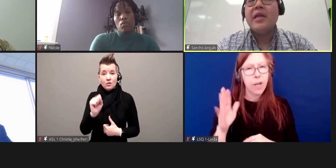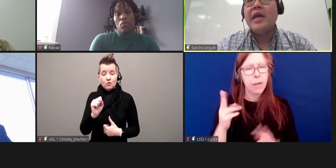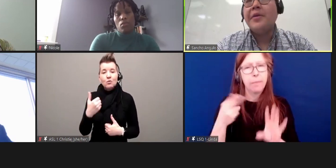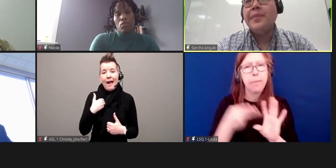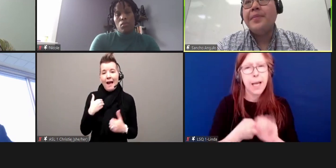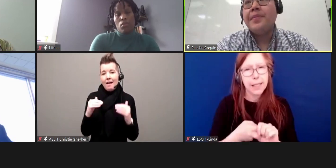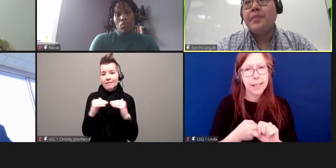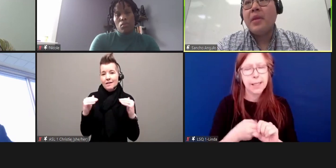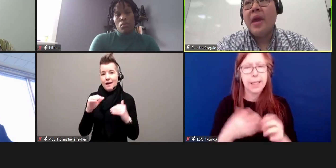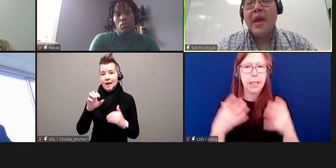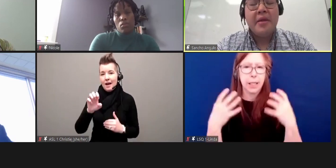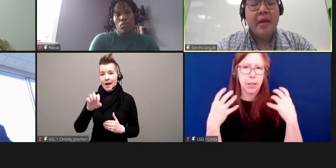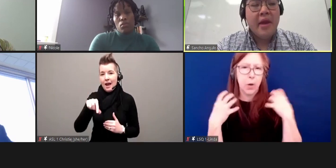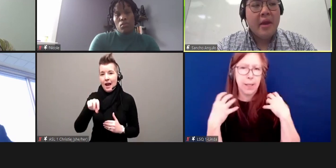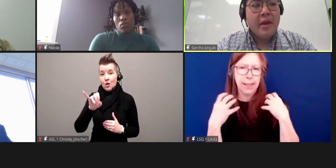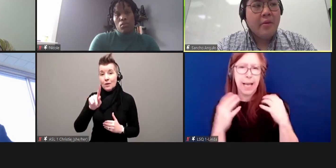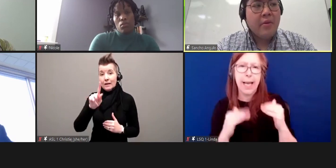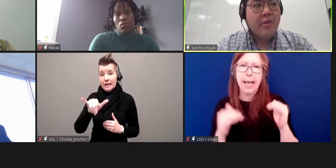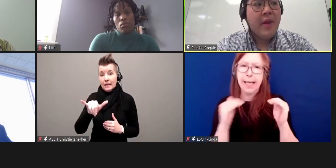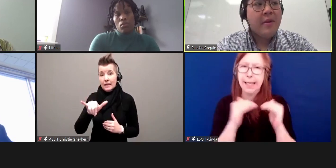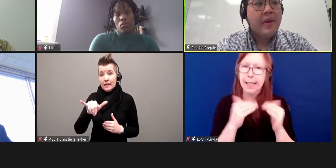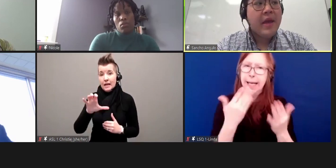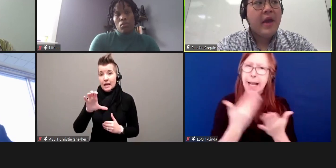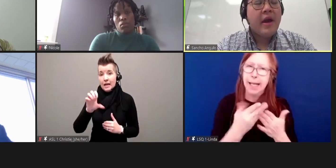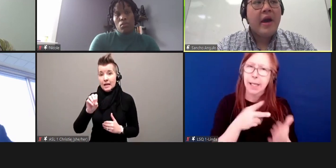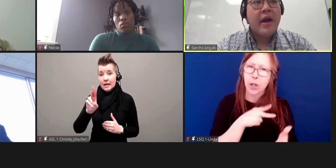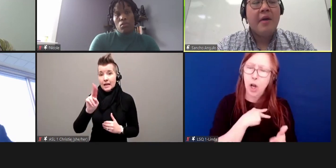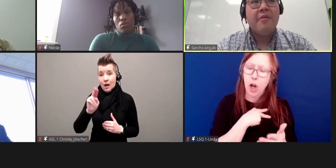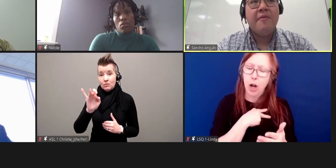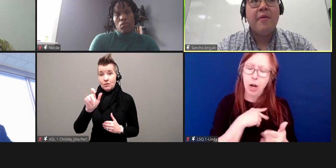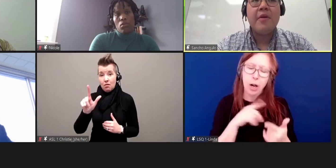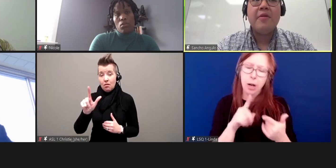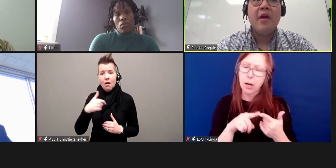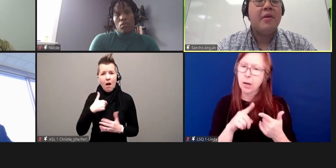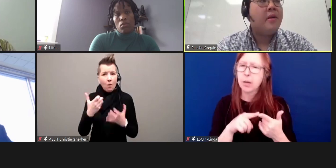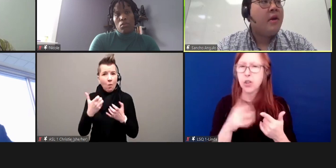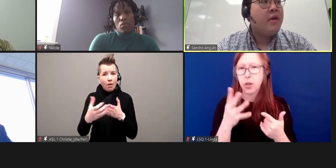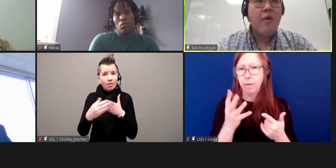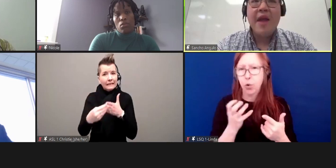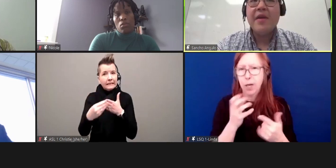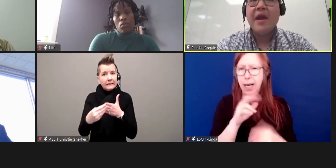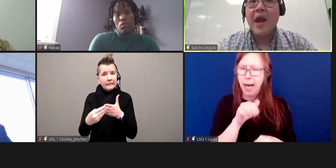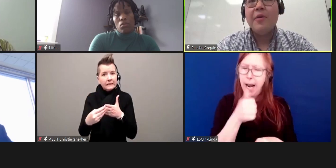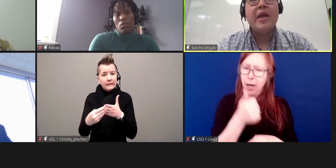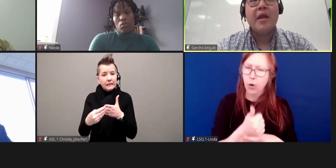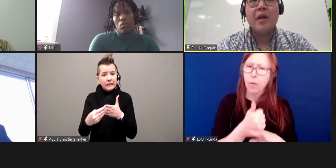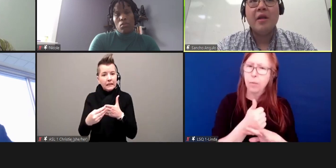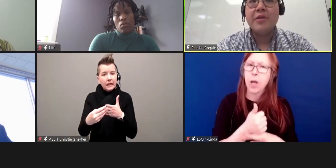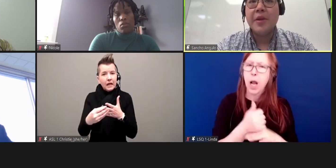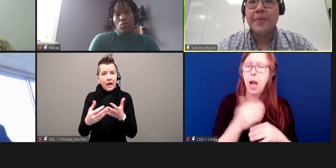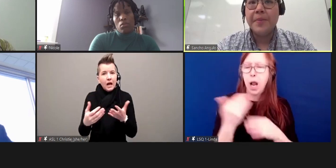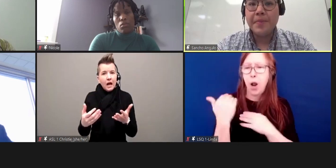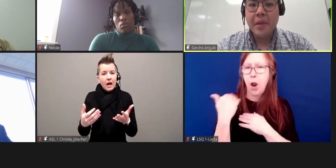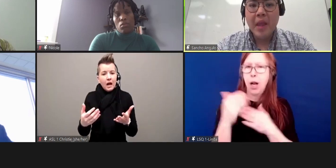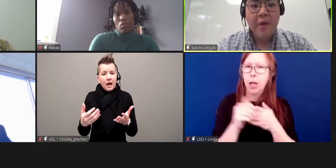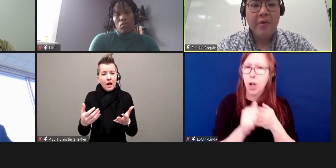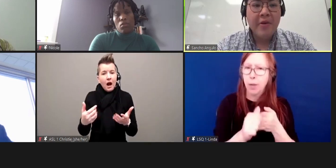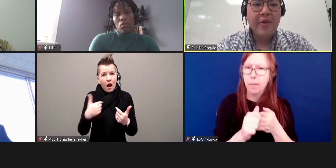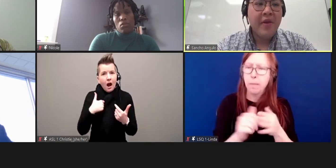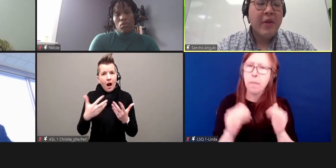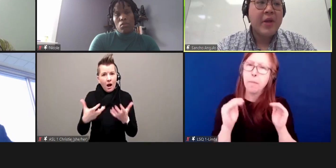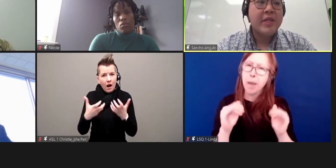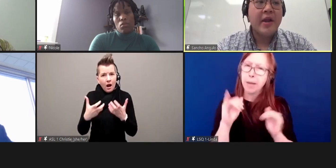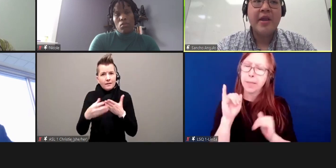avoir fait partie du conseil de l'équité de mon école, avoir voulu entreprendre un rôle de leadership, même si le conseil